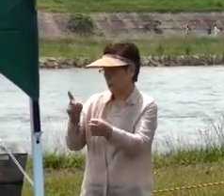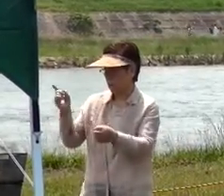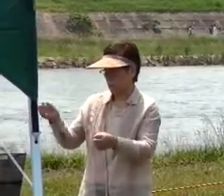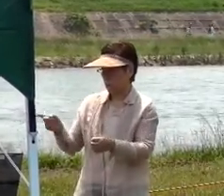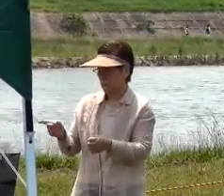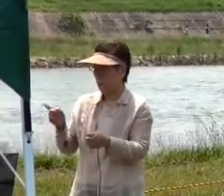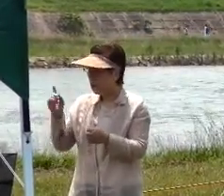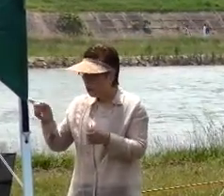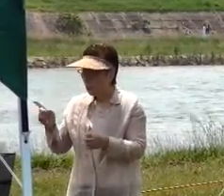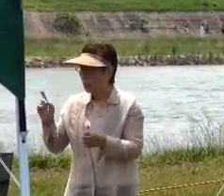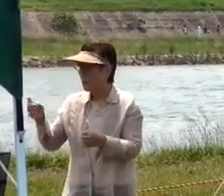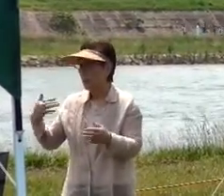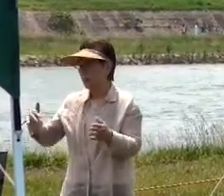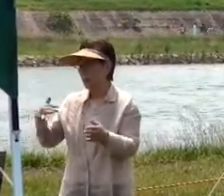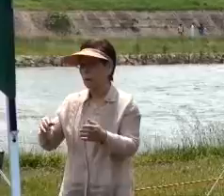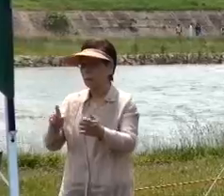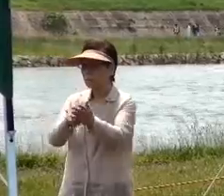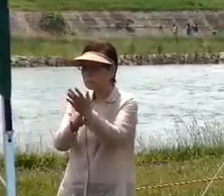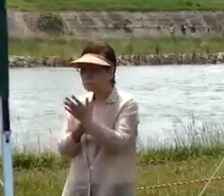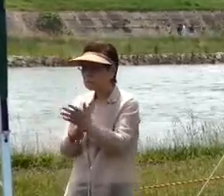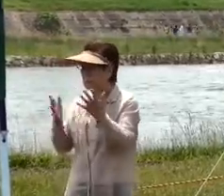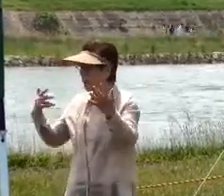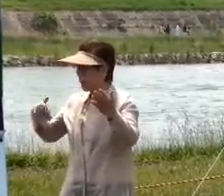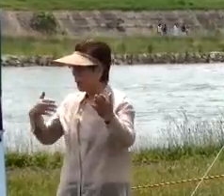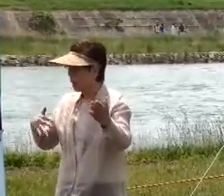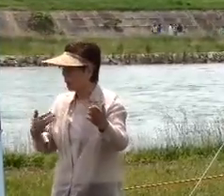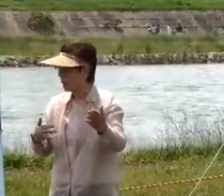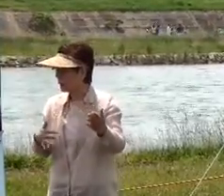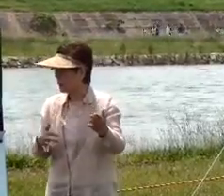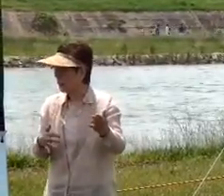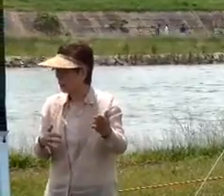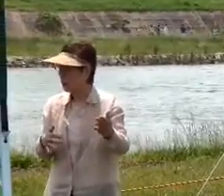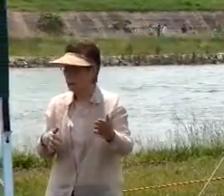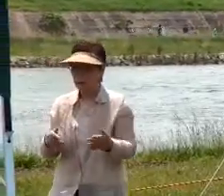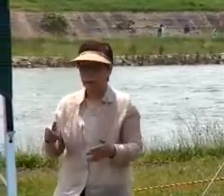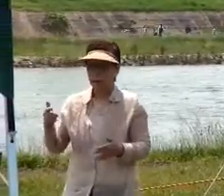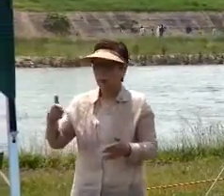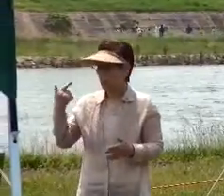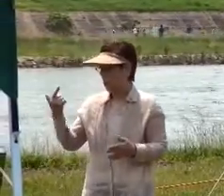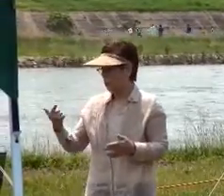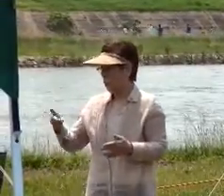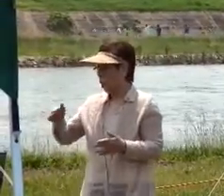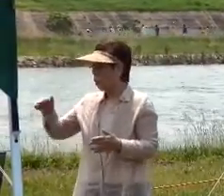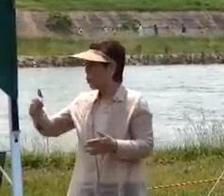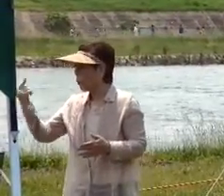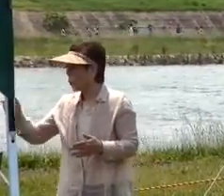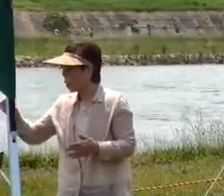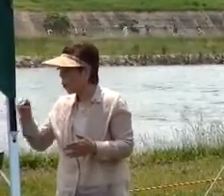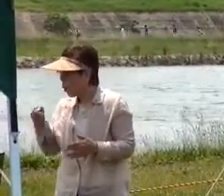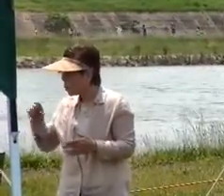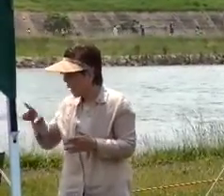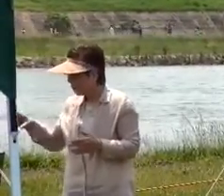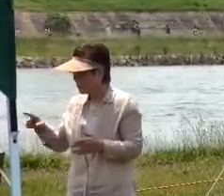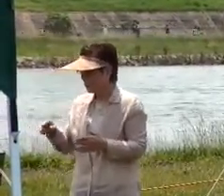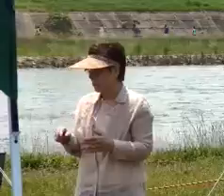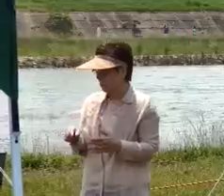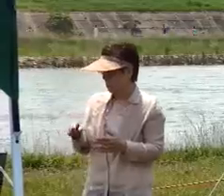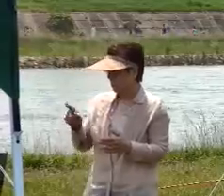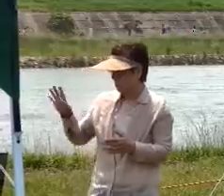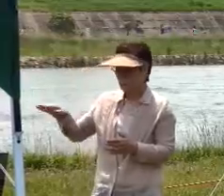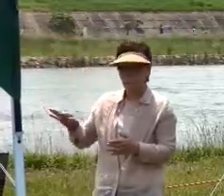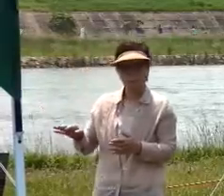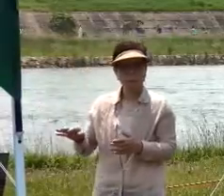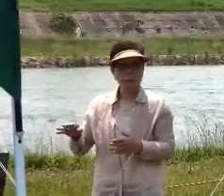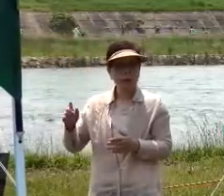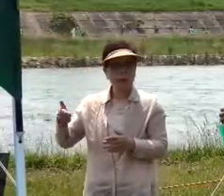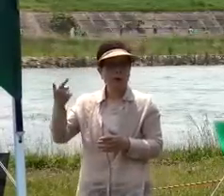がいるみたいですね。まだ現れてない？もう現れたのかね。 フロリダかどっかで600億円、多分